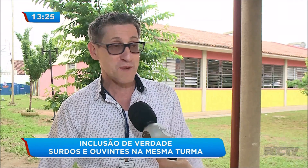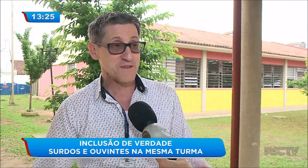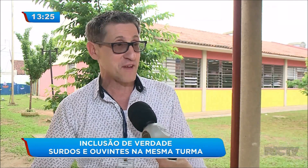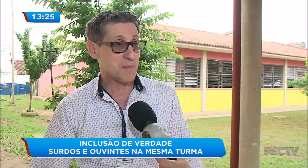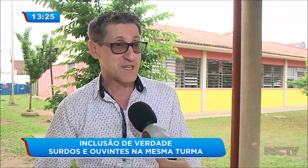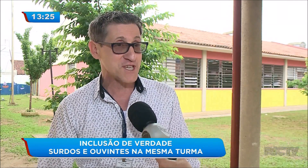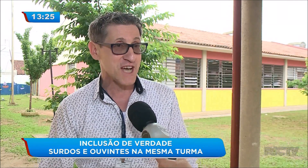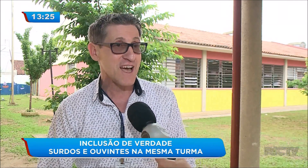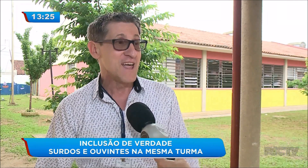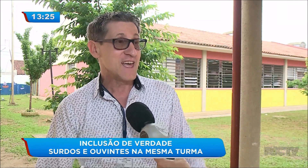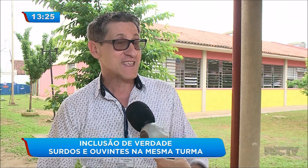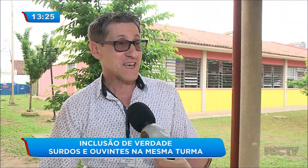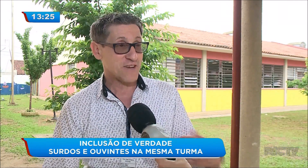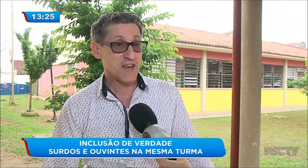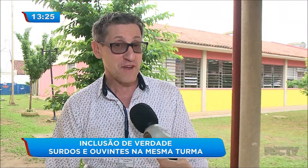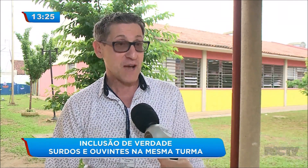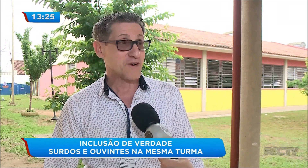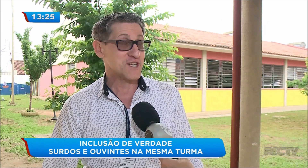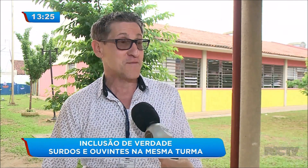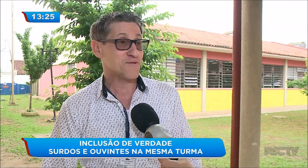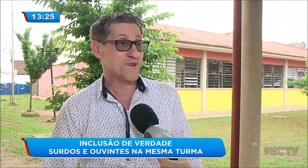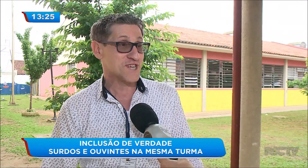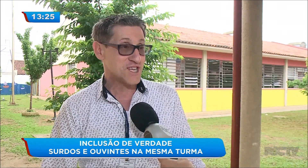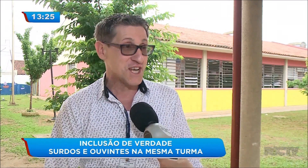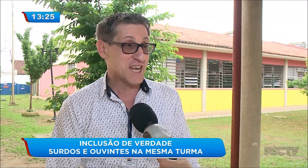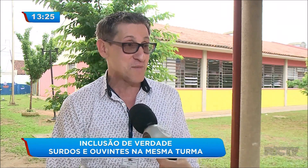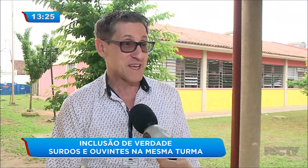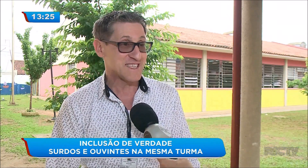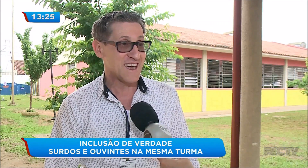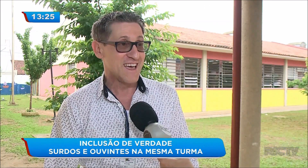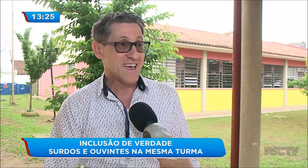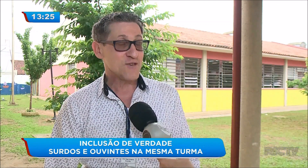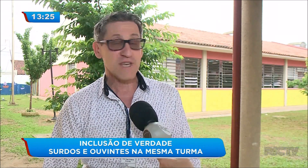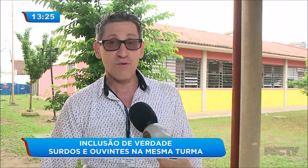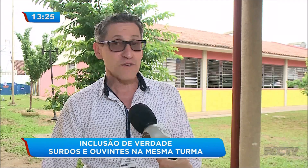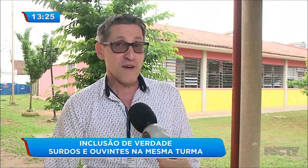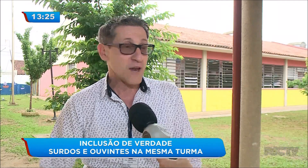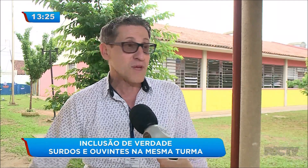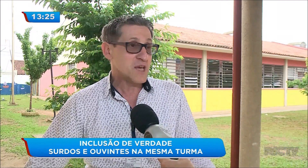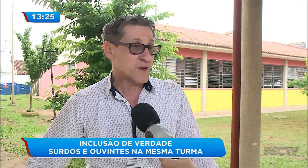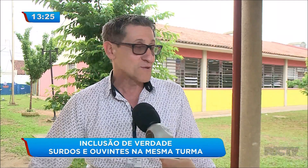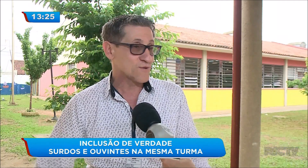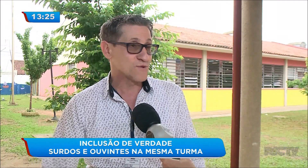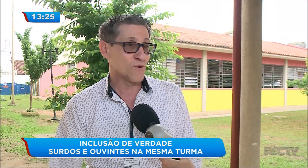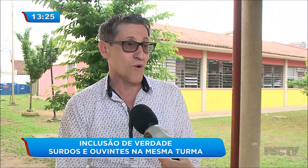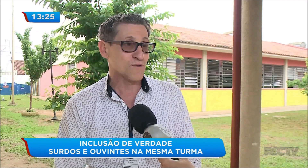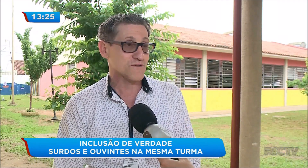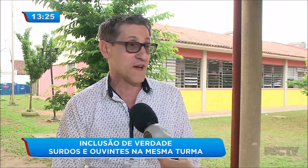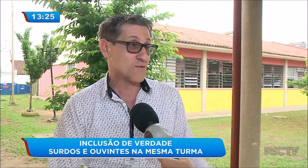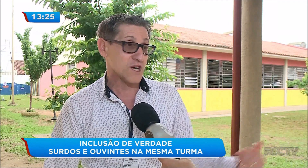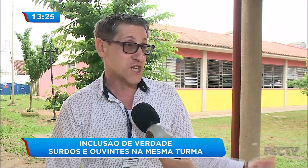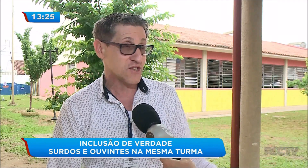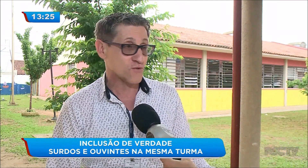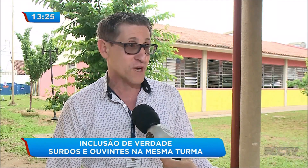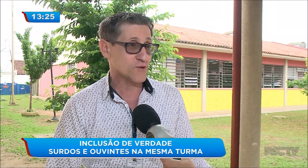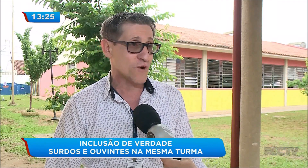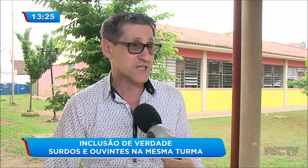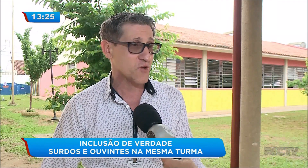os pais vêm falar pra gente, ah, eles querem falar com a gente em Libras, né? E os alunos falam em Libras uns com os outros, falam com a gente no corredor, se